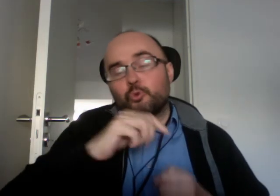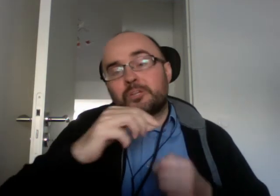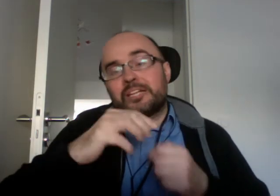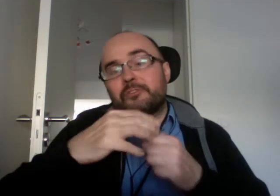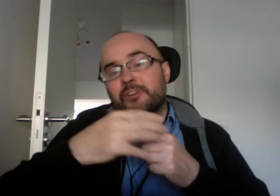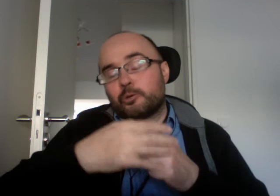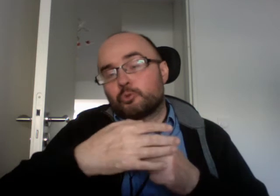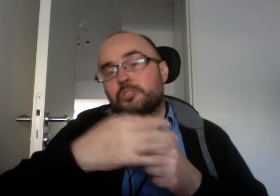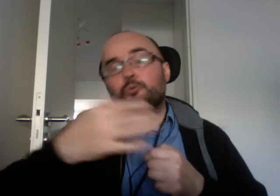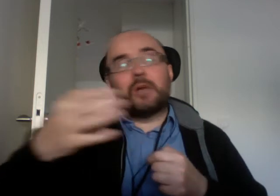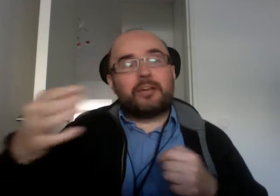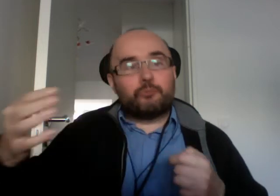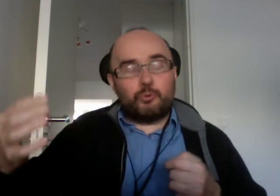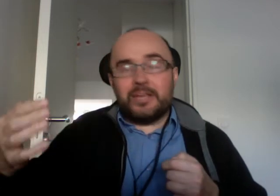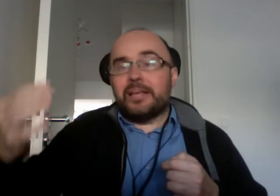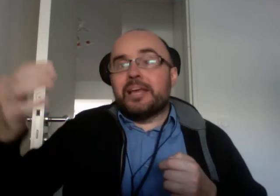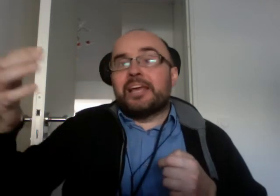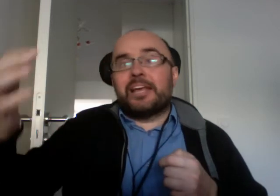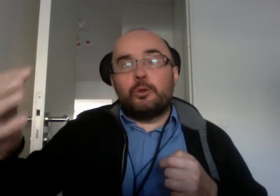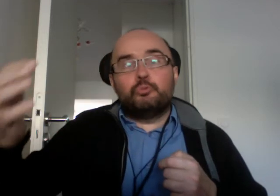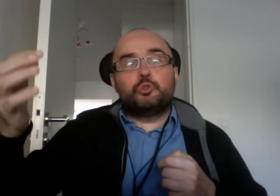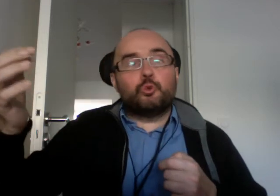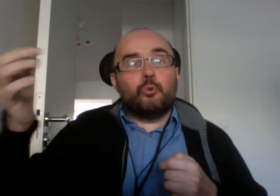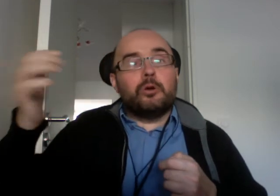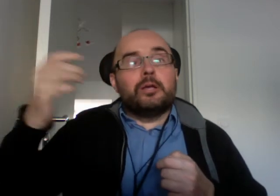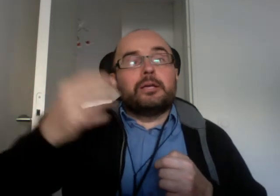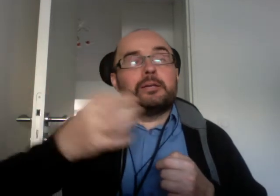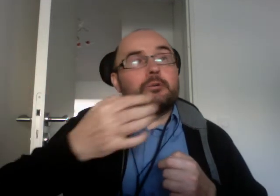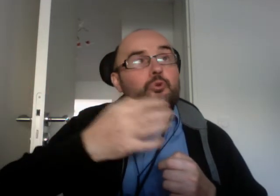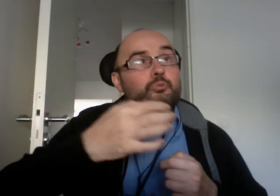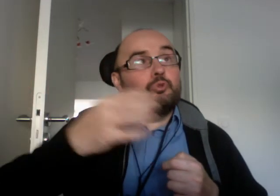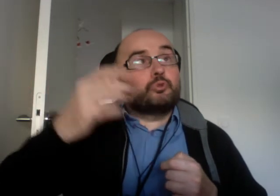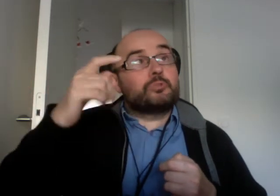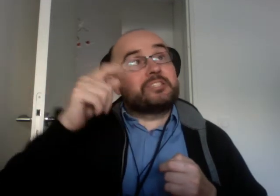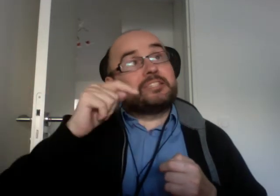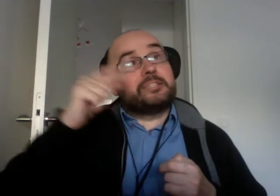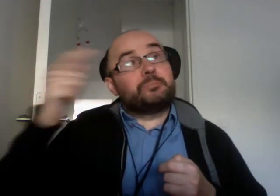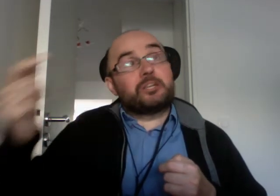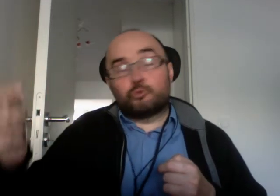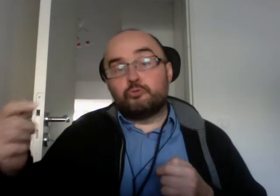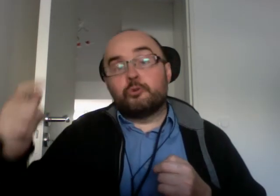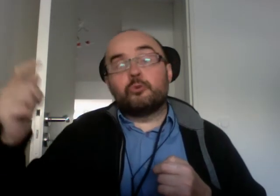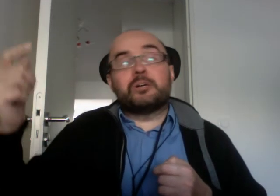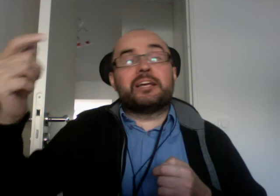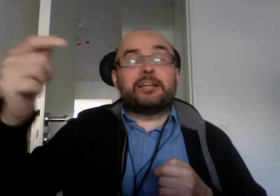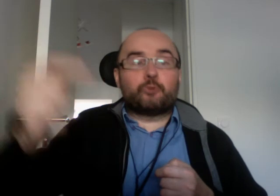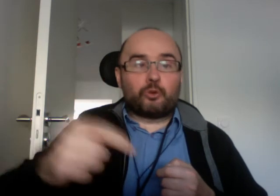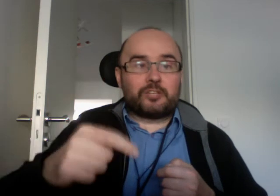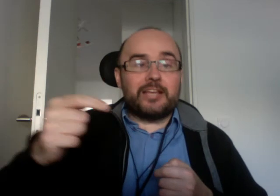les vins continuent à évoluer. Et le bouchon, le bouchon qui bien souvent est en liège,